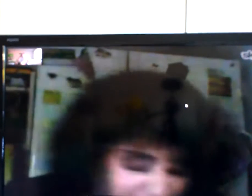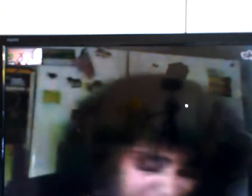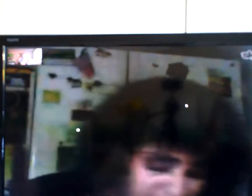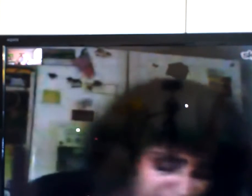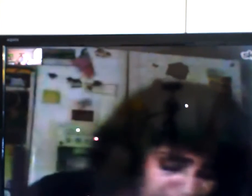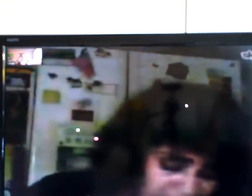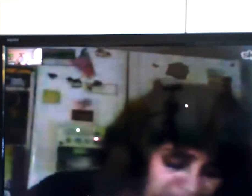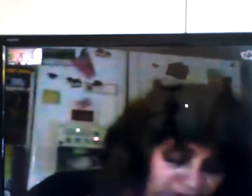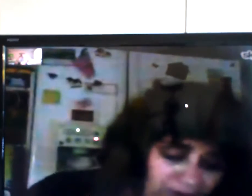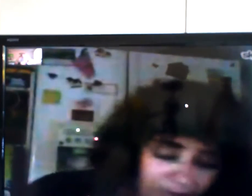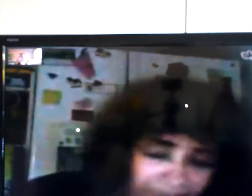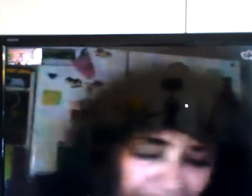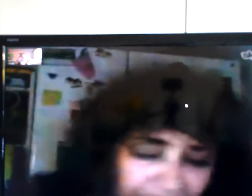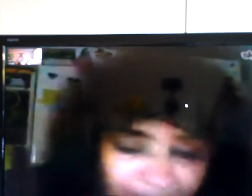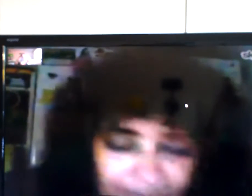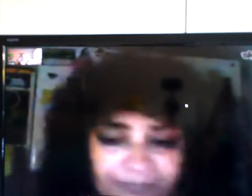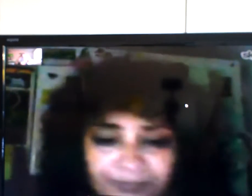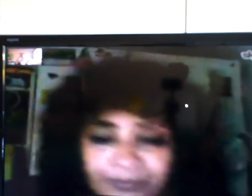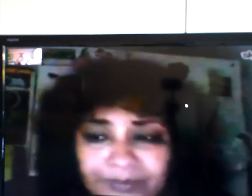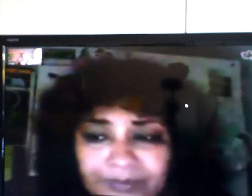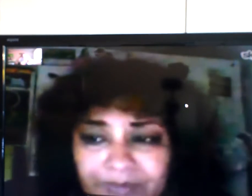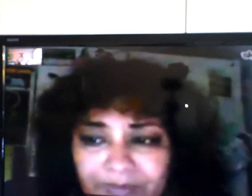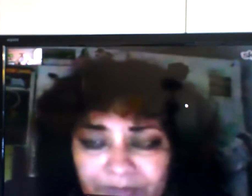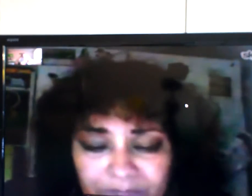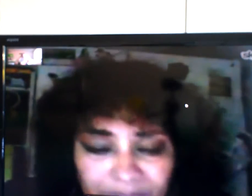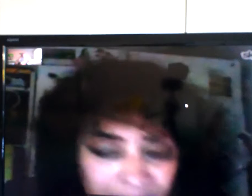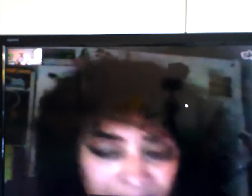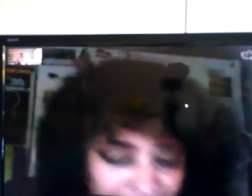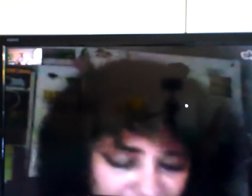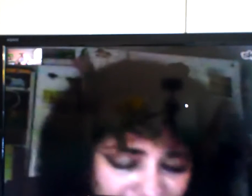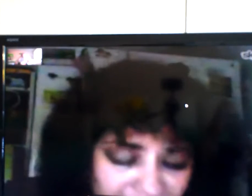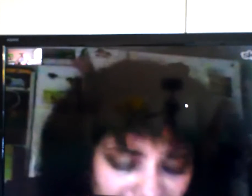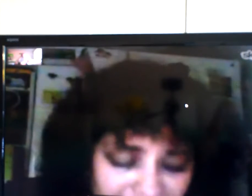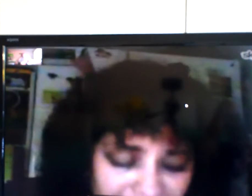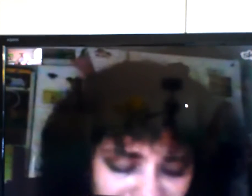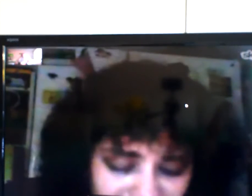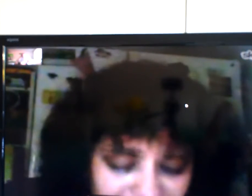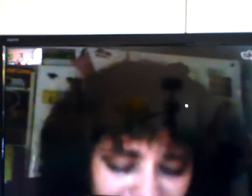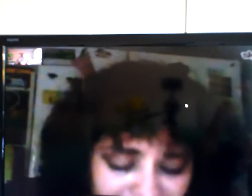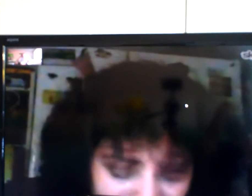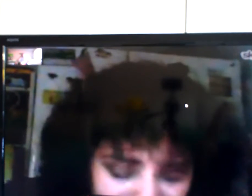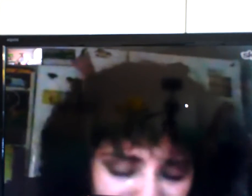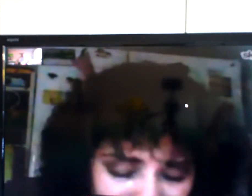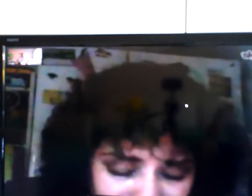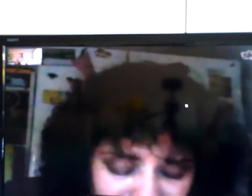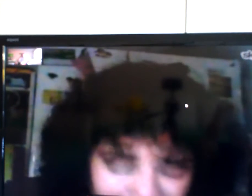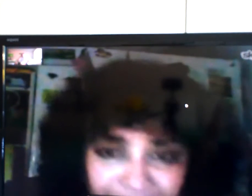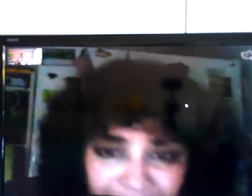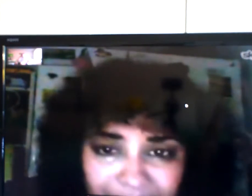entonces por esa razón ese monento dentro de un falso espíritu santo